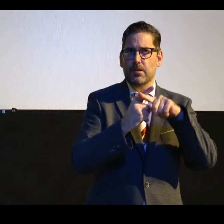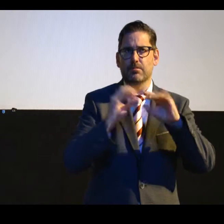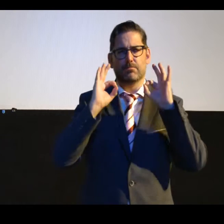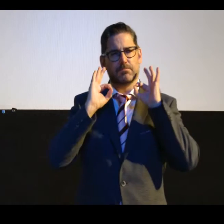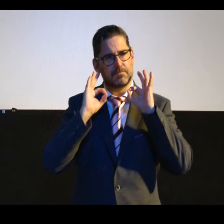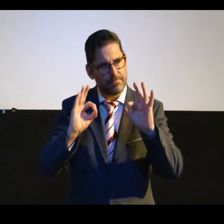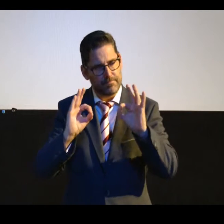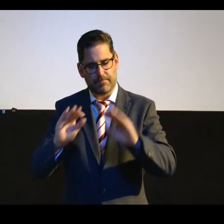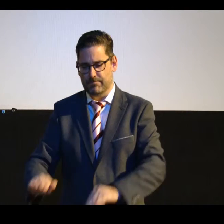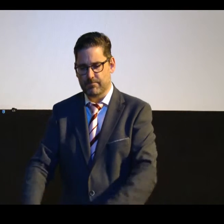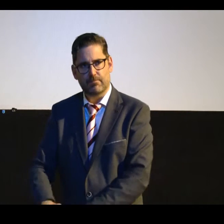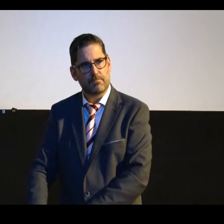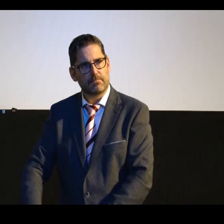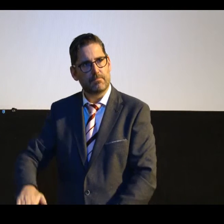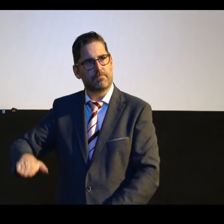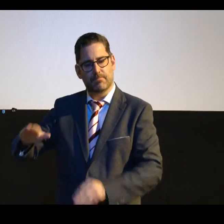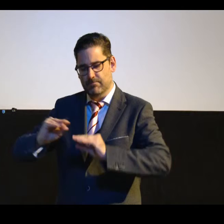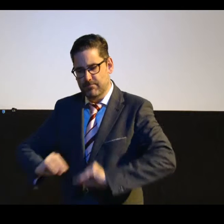realidad laboral de las personas sordas